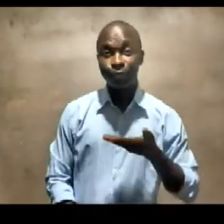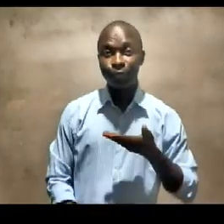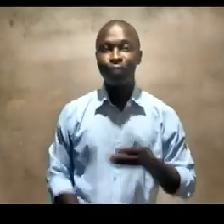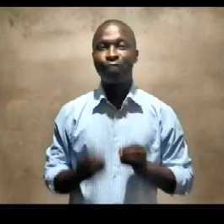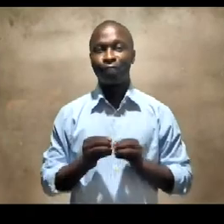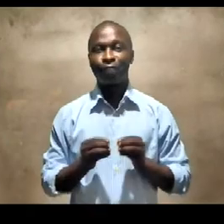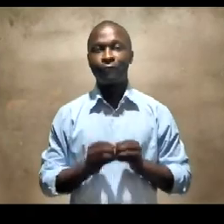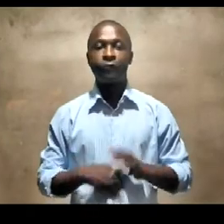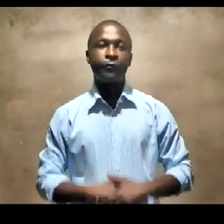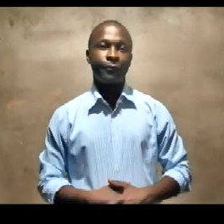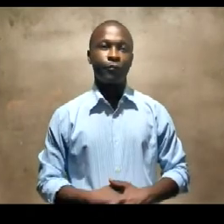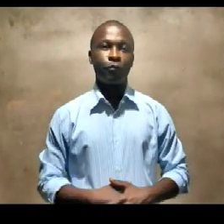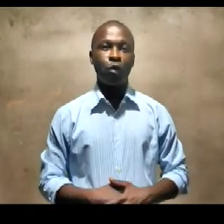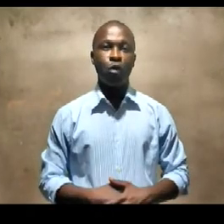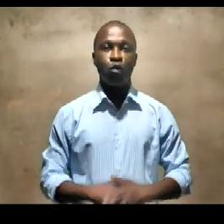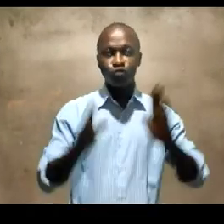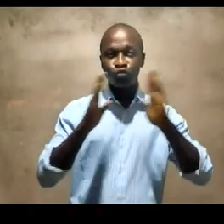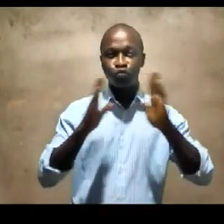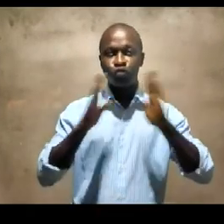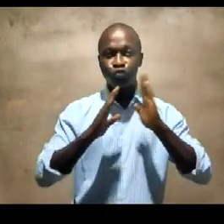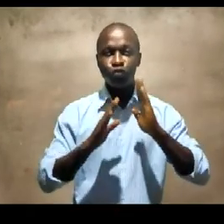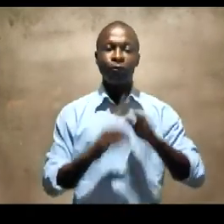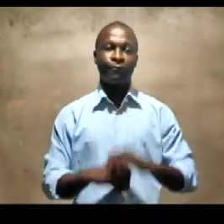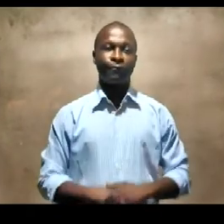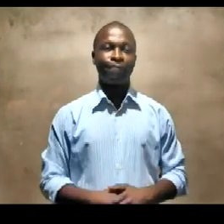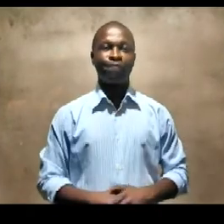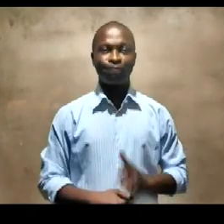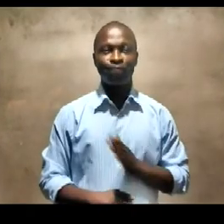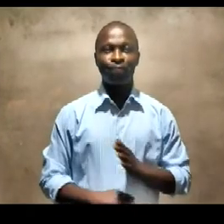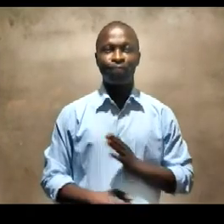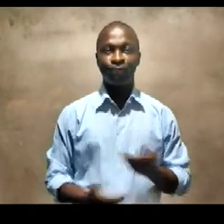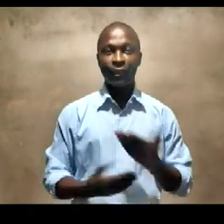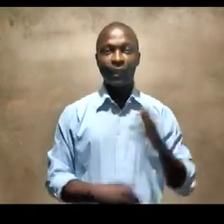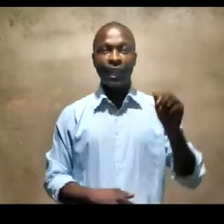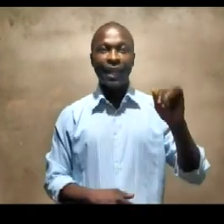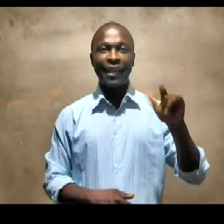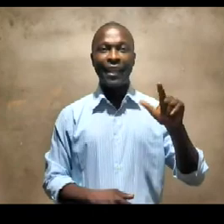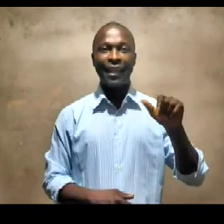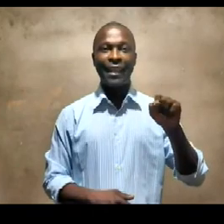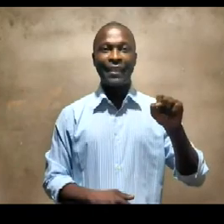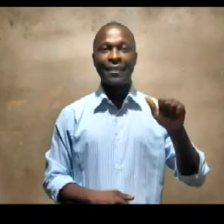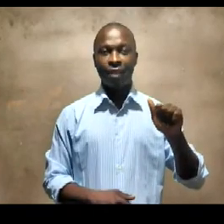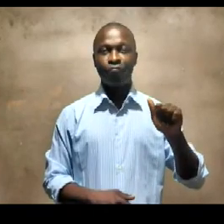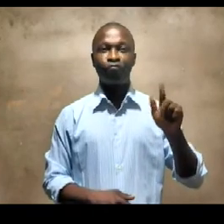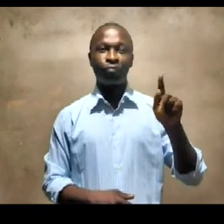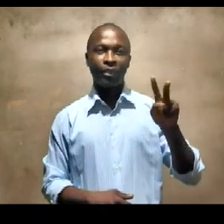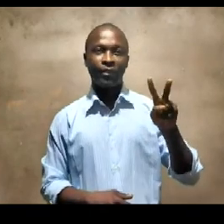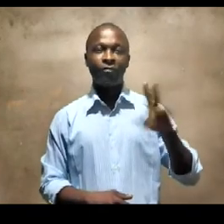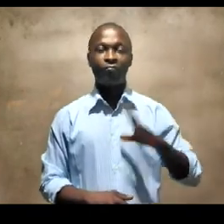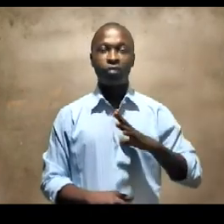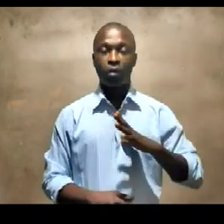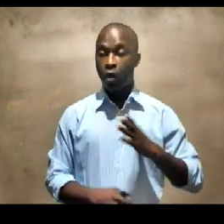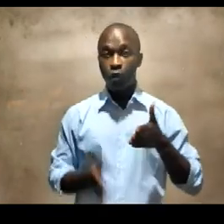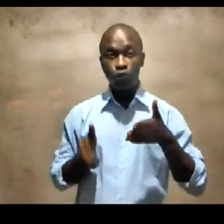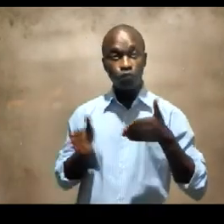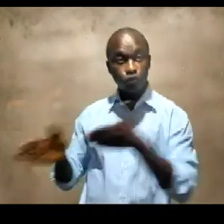Mesdames, Messieurs, une fois encore, bonsoir et merci d'honorer ce rendez-vous de l'information sur Equinox Télévision. À quand la fin